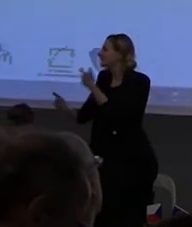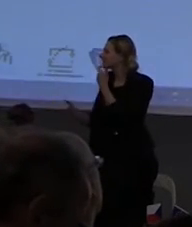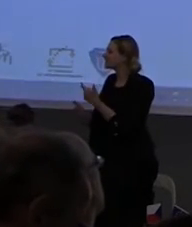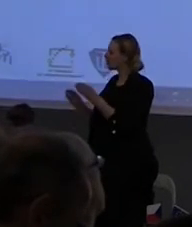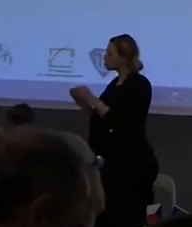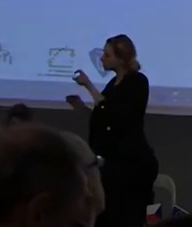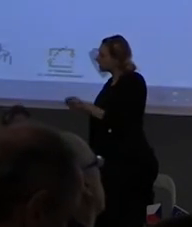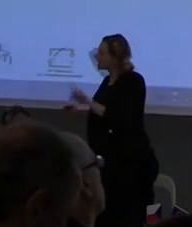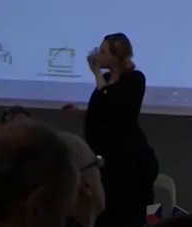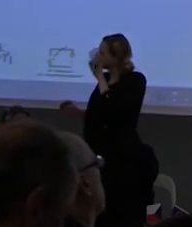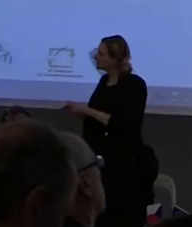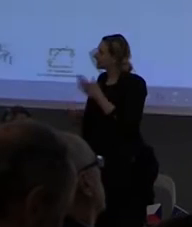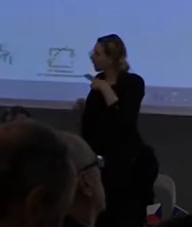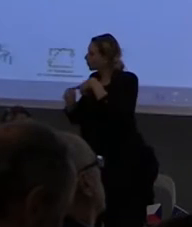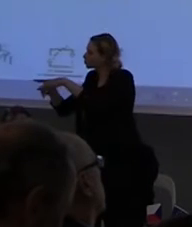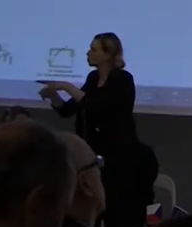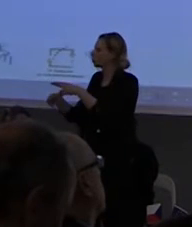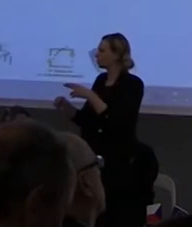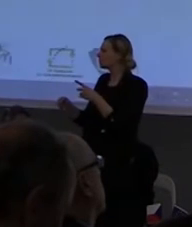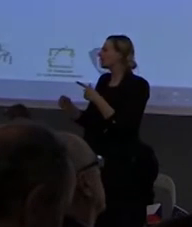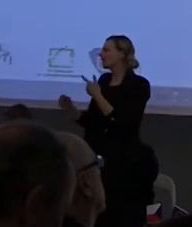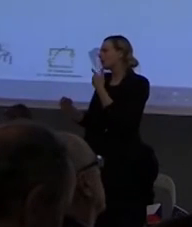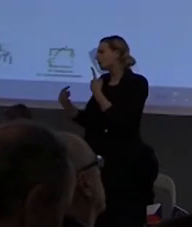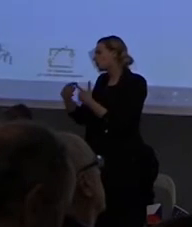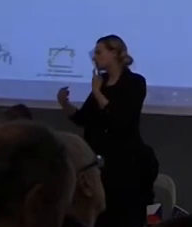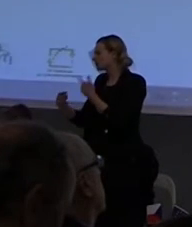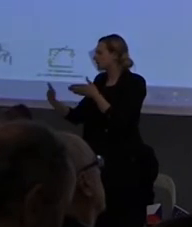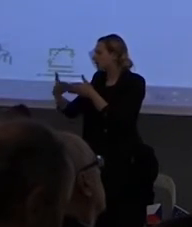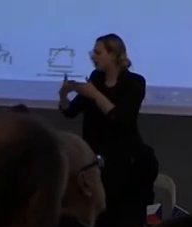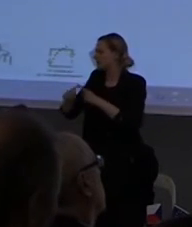a nezatěžovala ani jednu stranu, ale docházelo k nedorozumění.